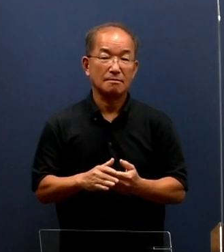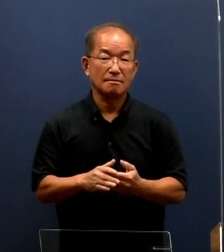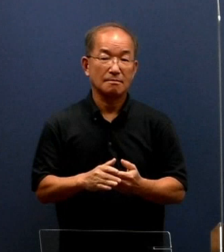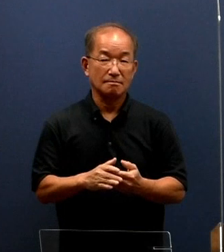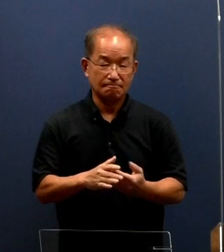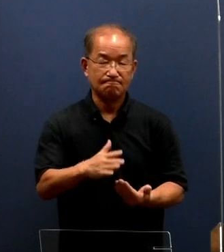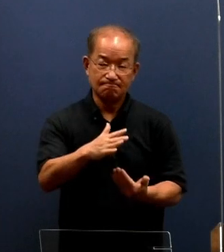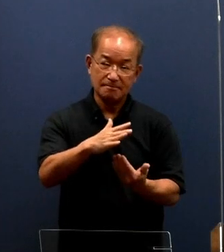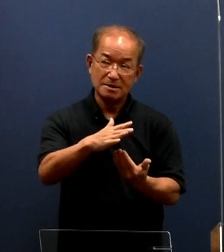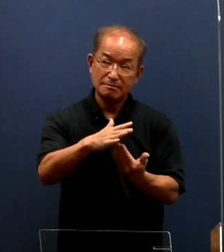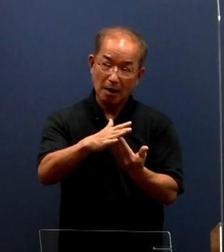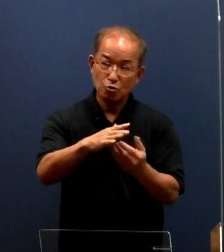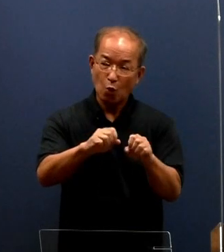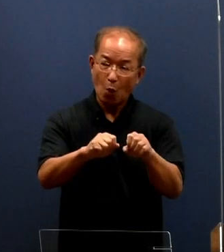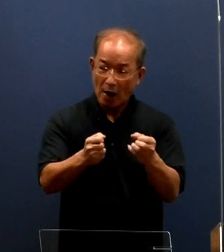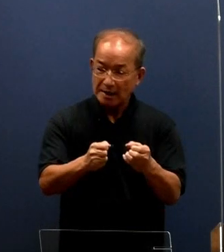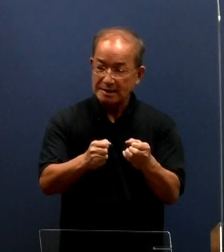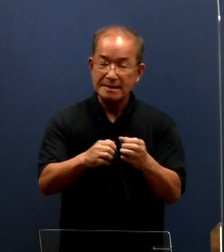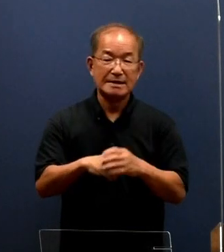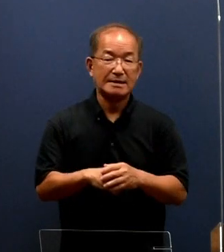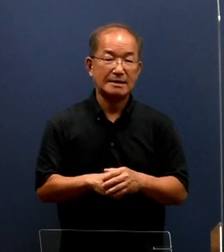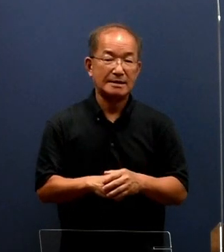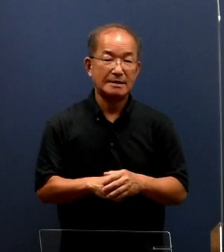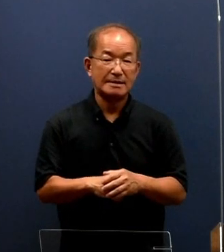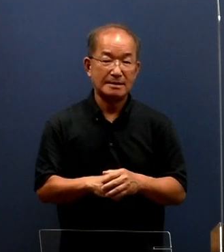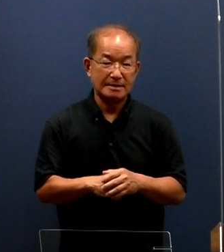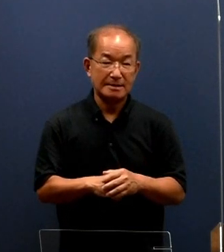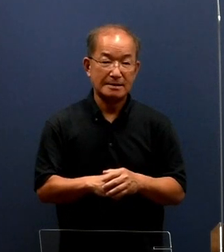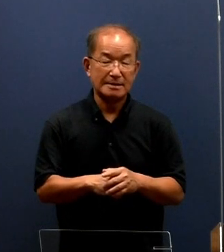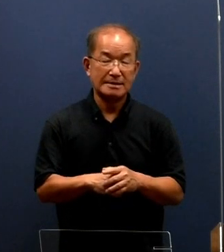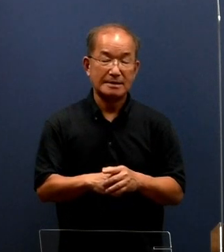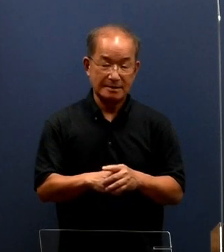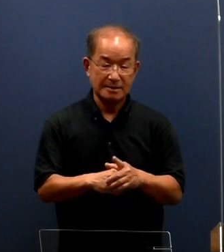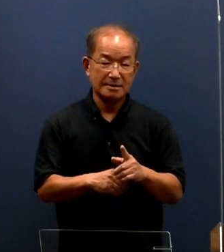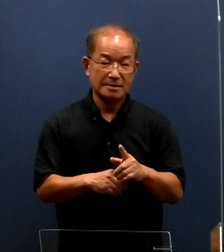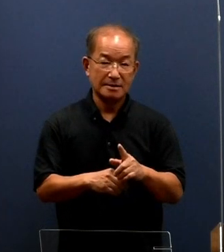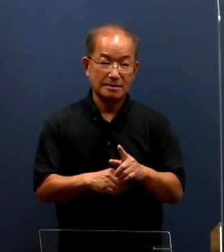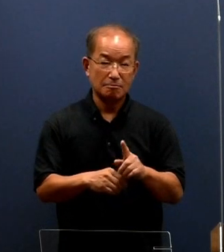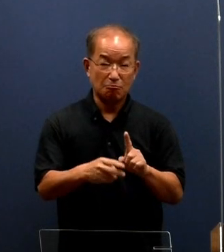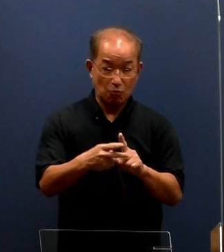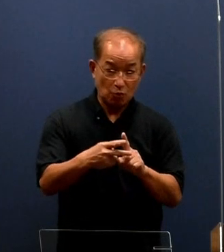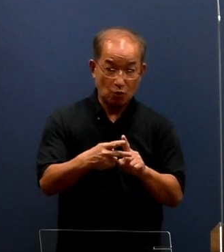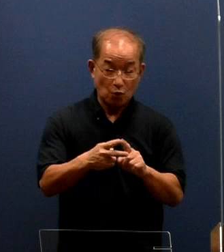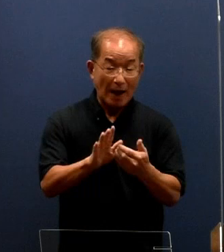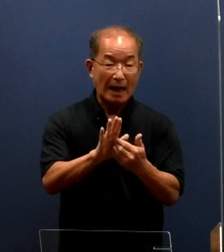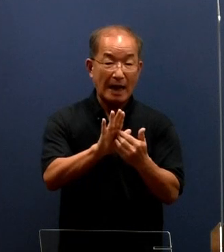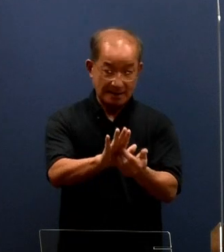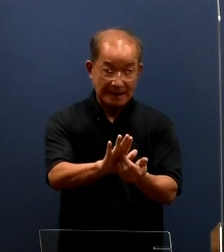のか分かりませんけど、医療が機能不全を起こしてしまうという状況というのは、なんとか回避